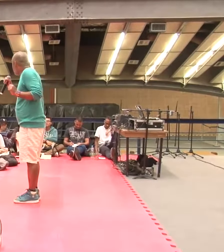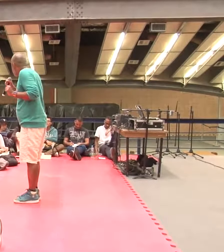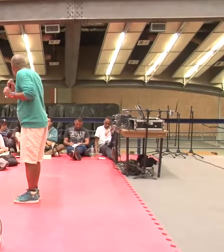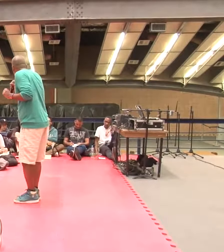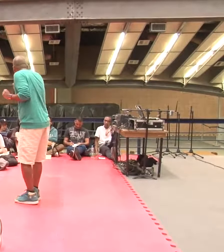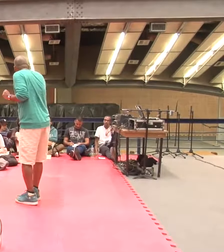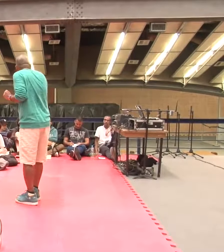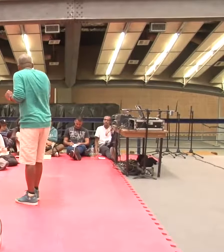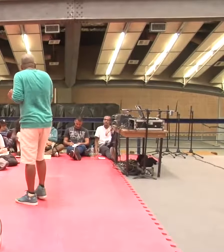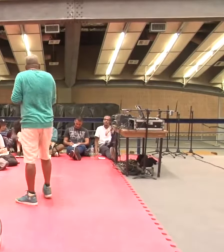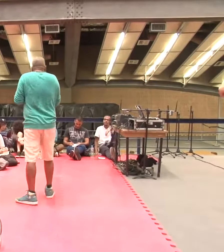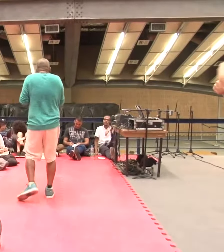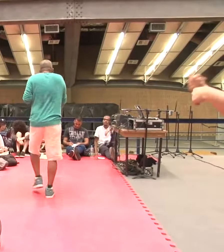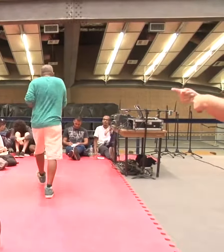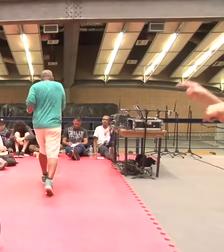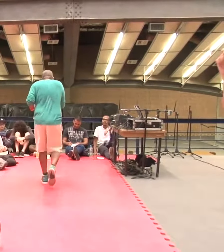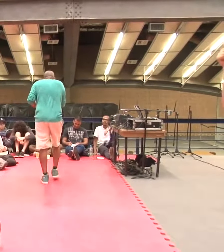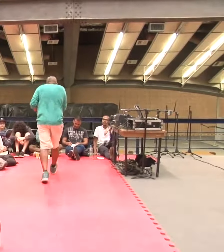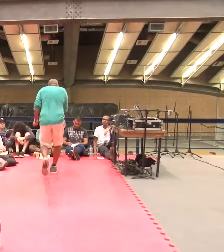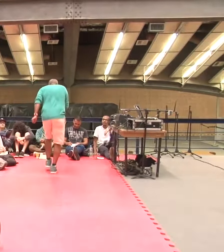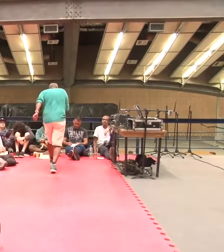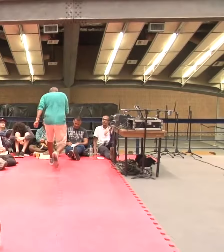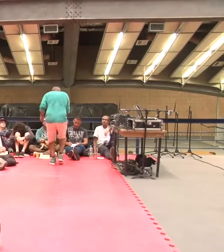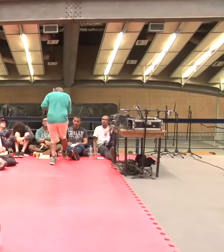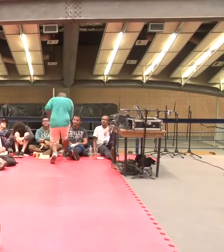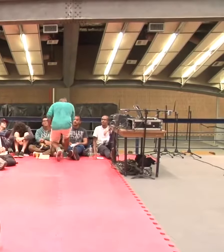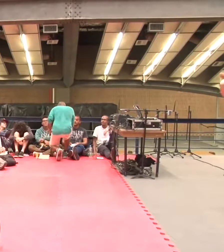O que, que eu preciso fazer para reproduzir? Olhar bem de perto.